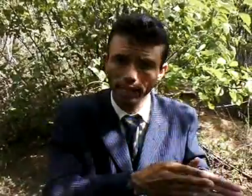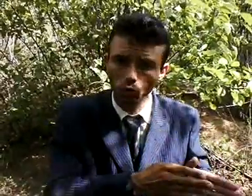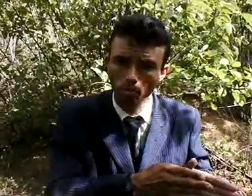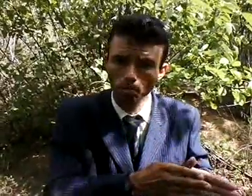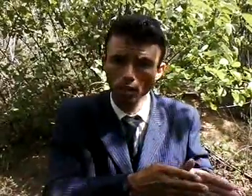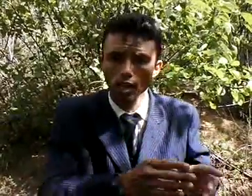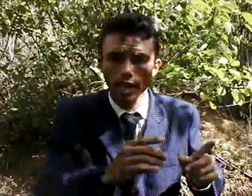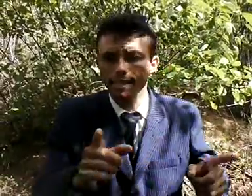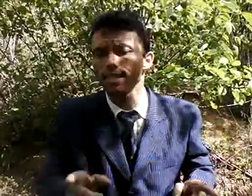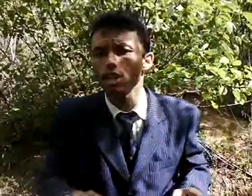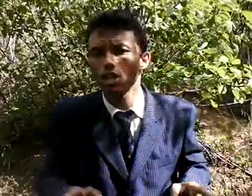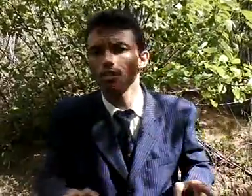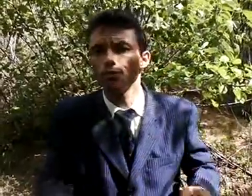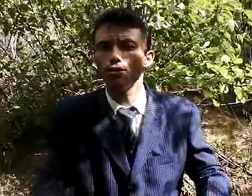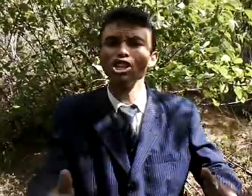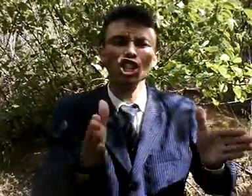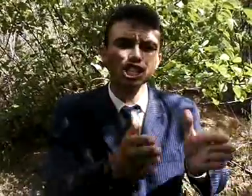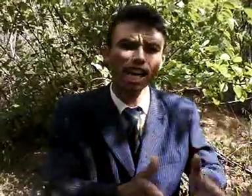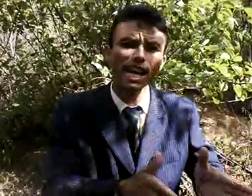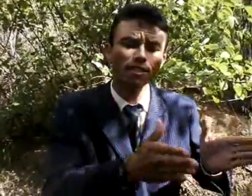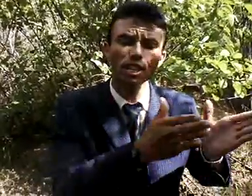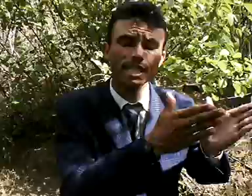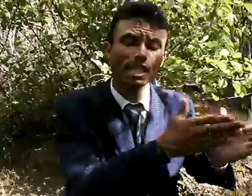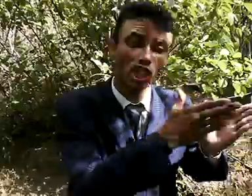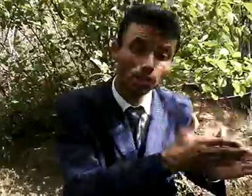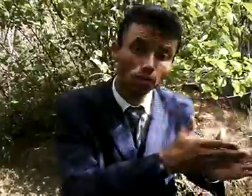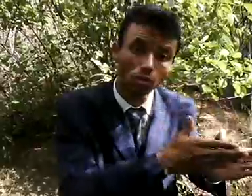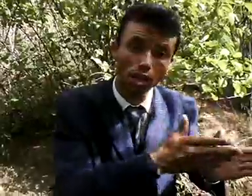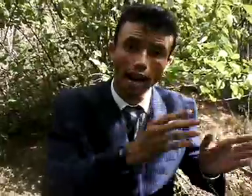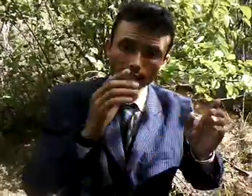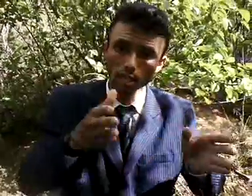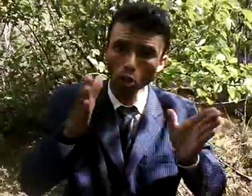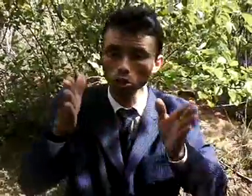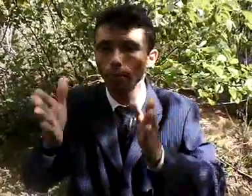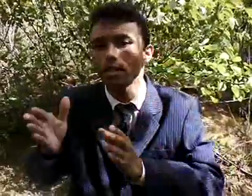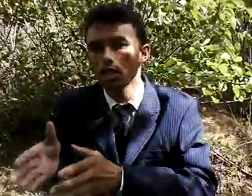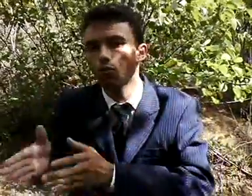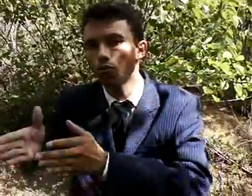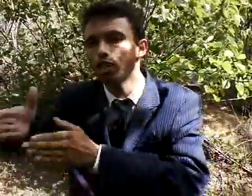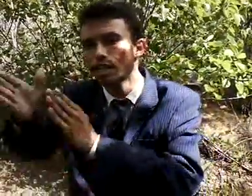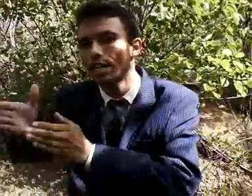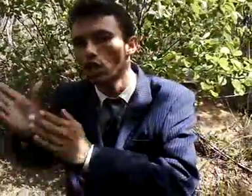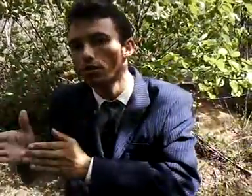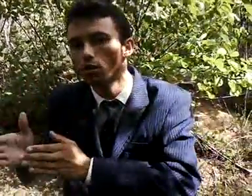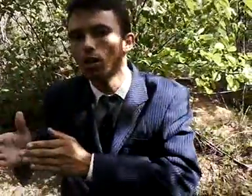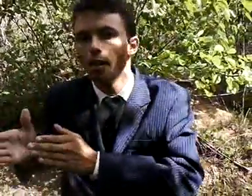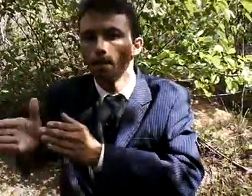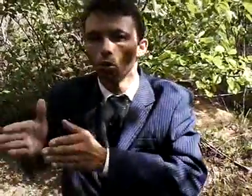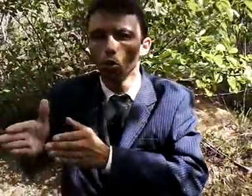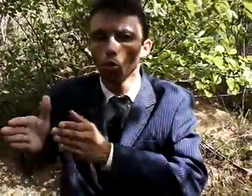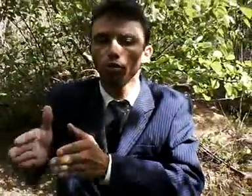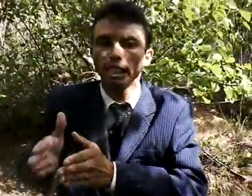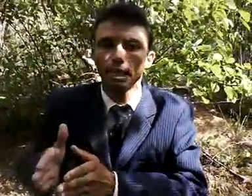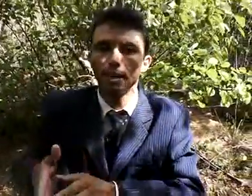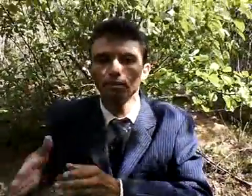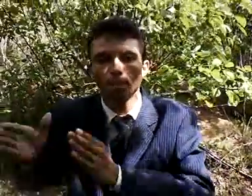Testamento, existe 27 livros. Assim como também existe 27 livros no Novo Testamento da